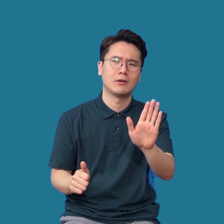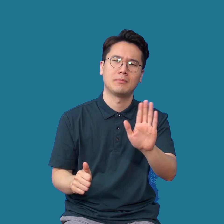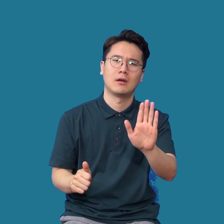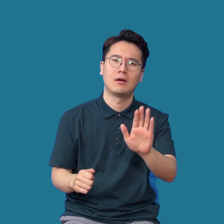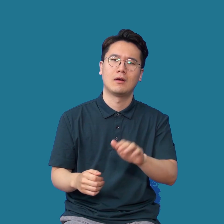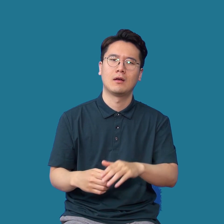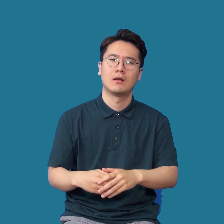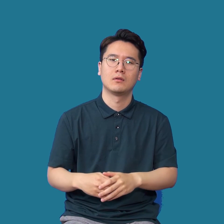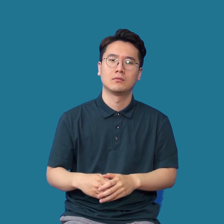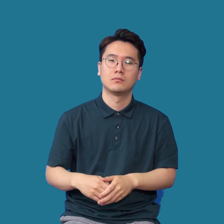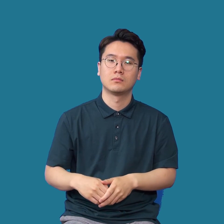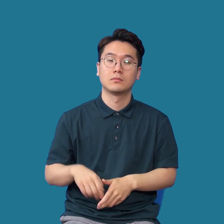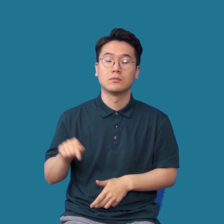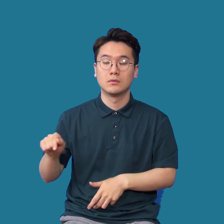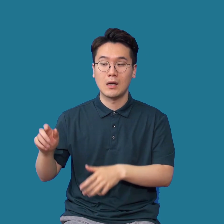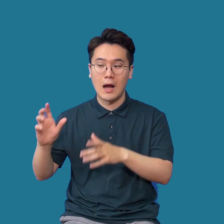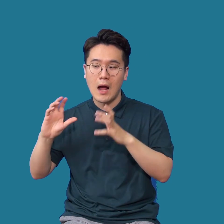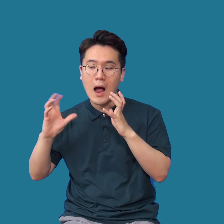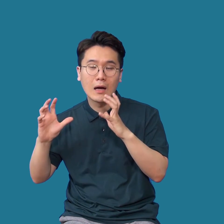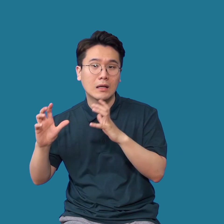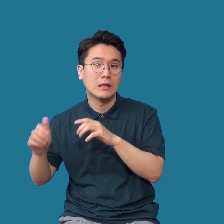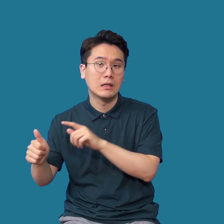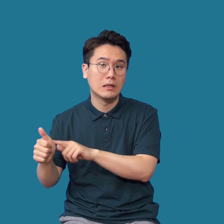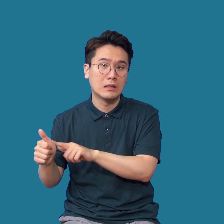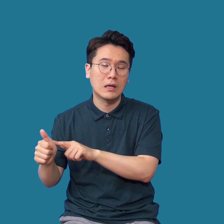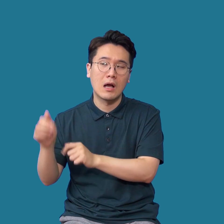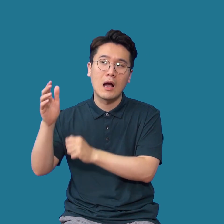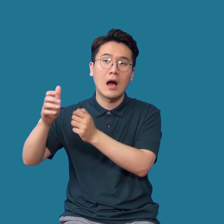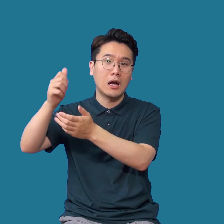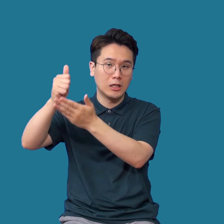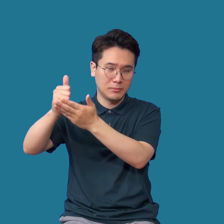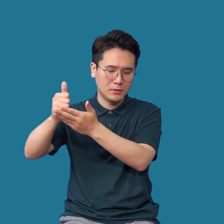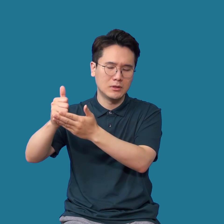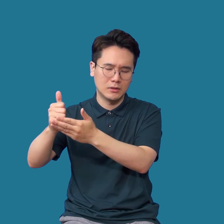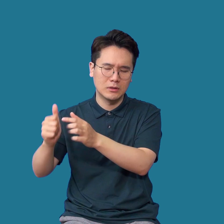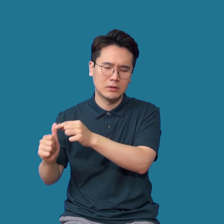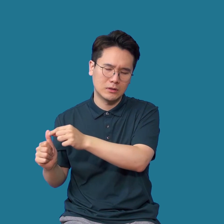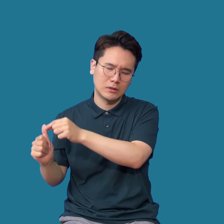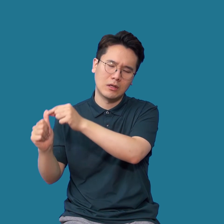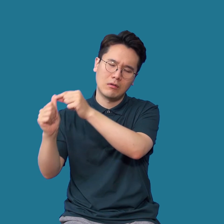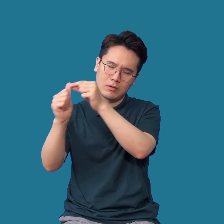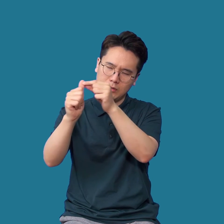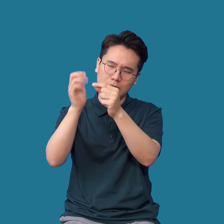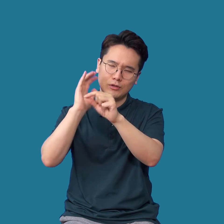그렇게 해서 아이를 데려가시려는 하나님의 섭리입니다.